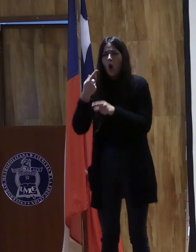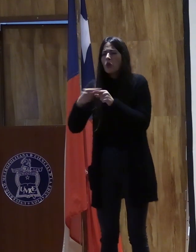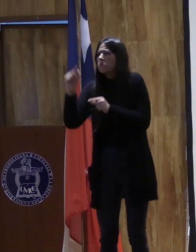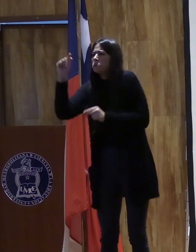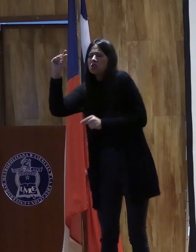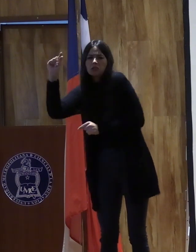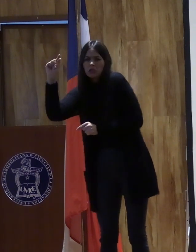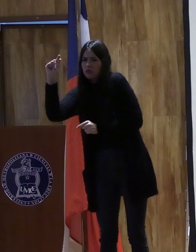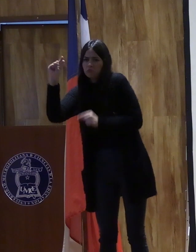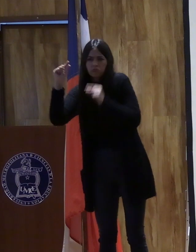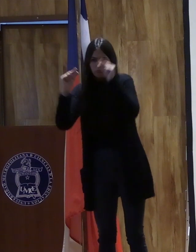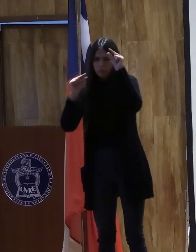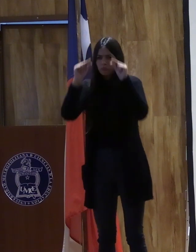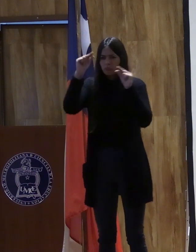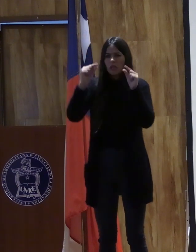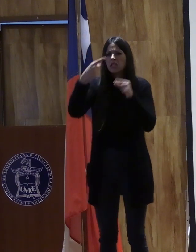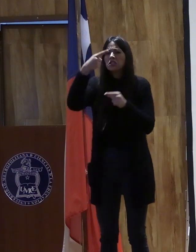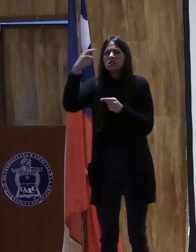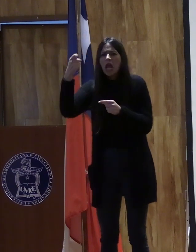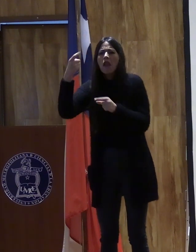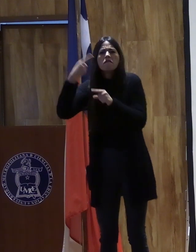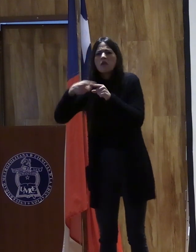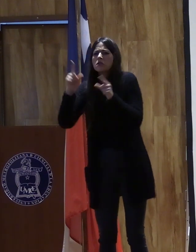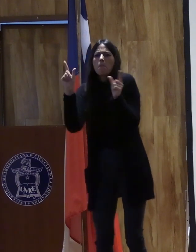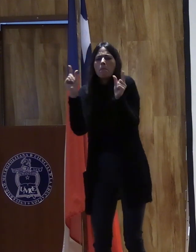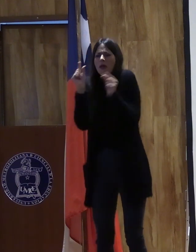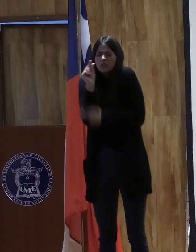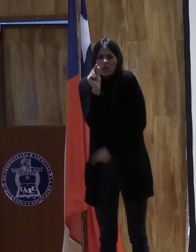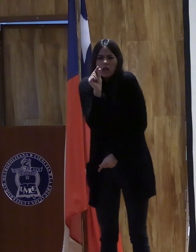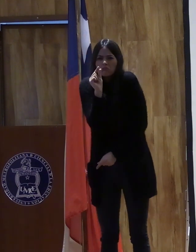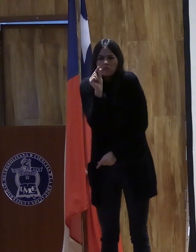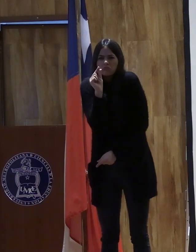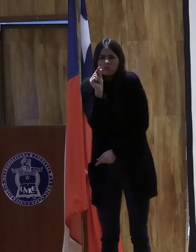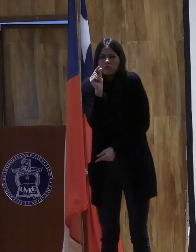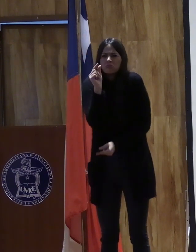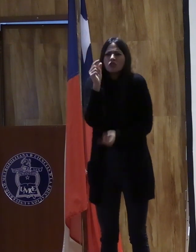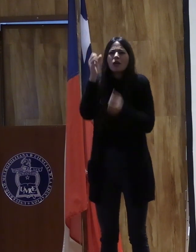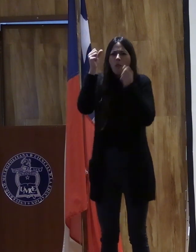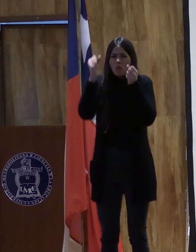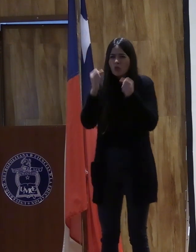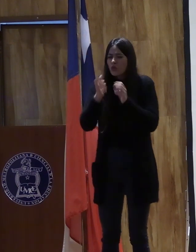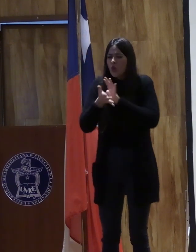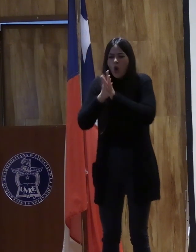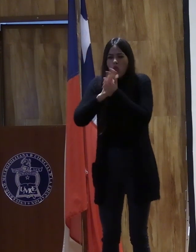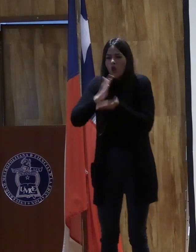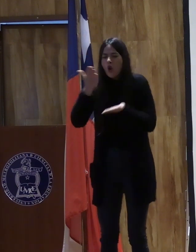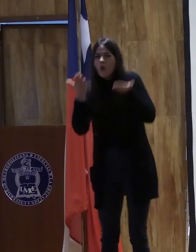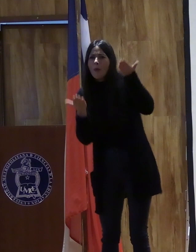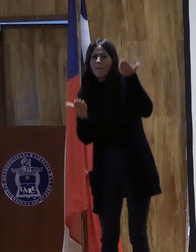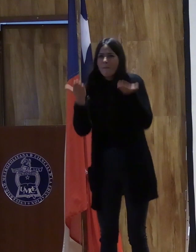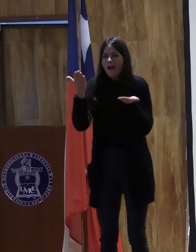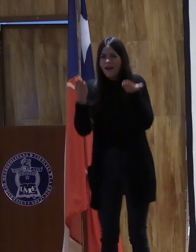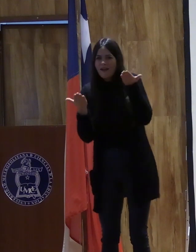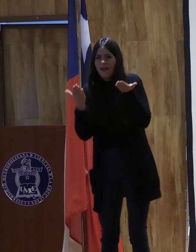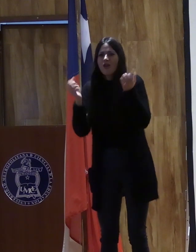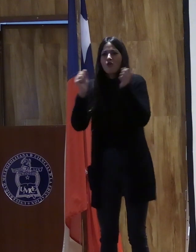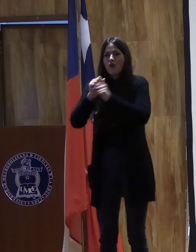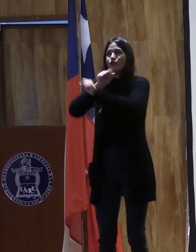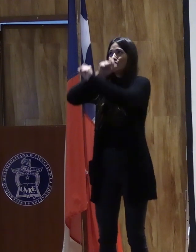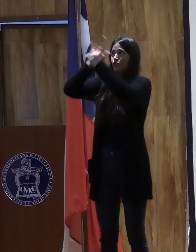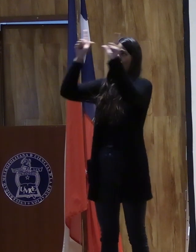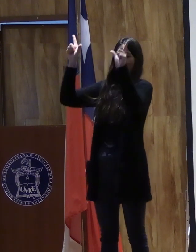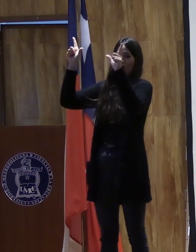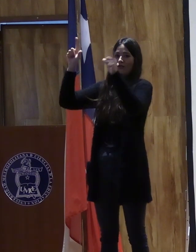chicas, 100 veces más chicas. Entonces uno mide el radio de las estrellas en radios